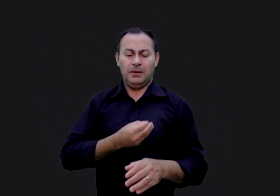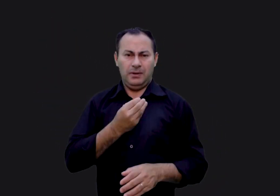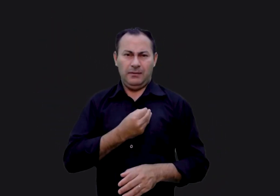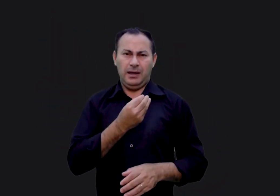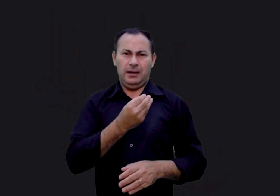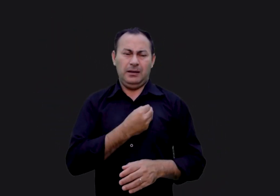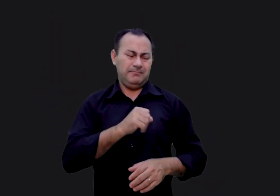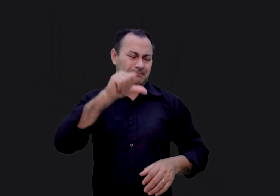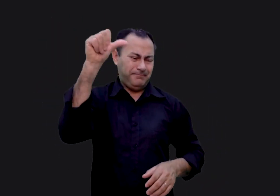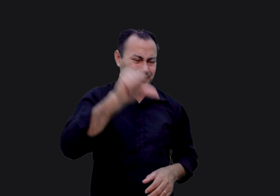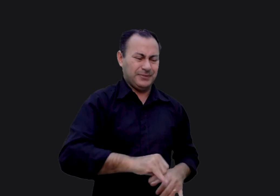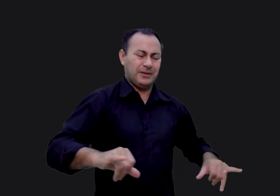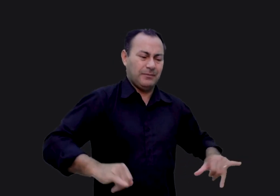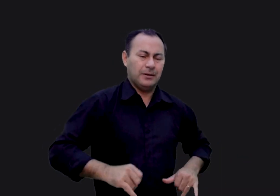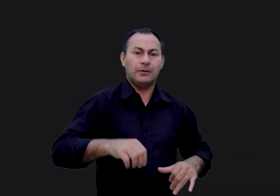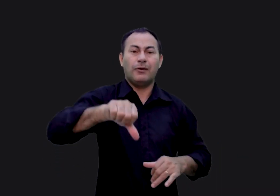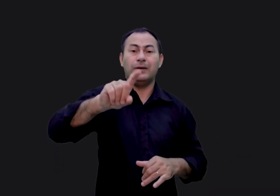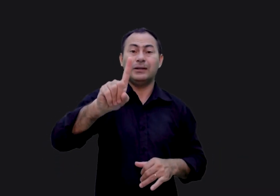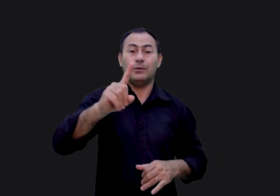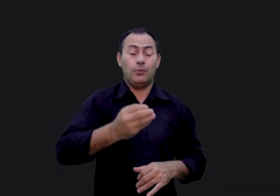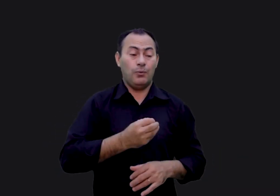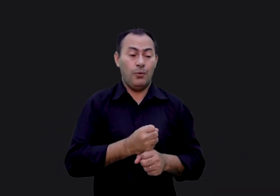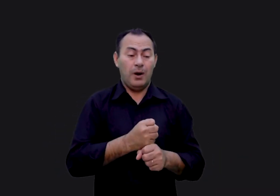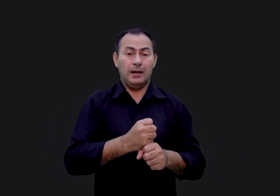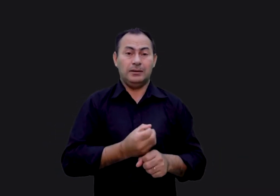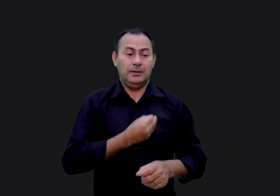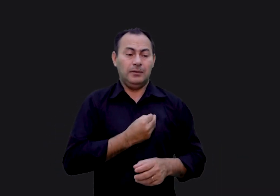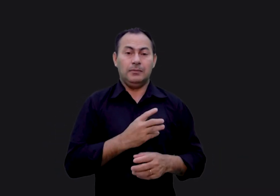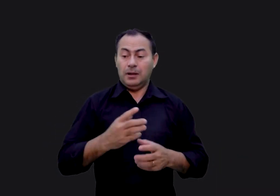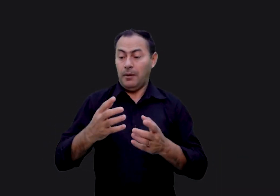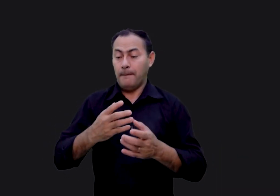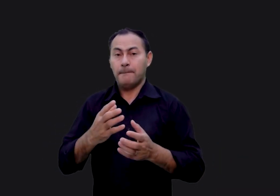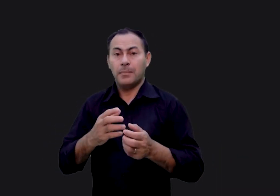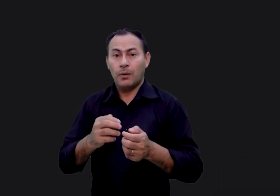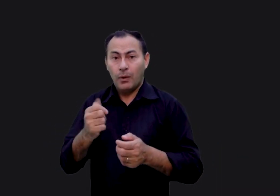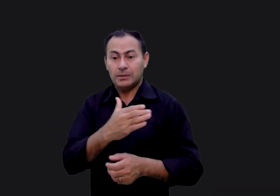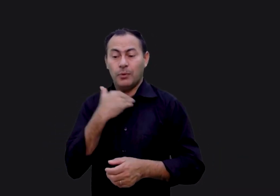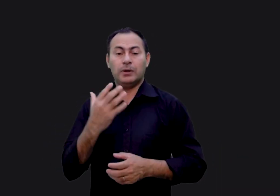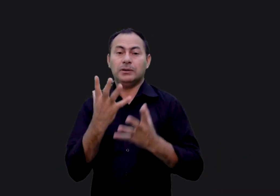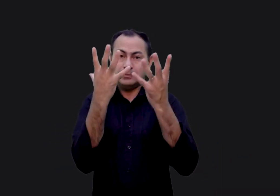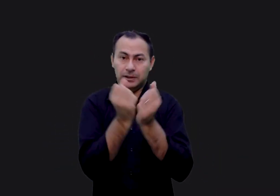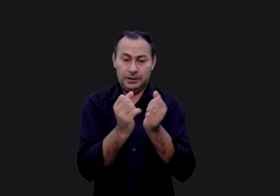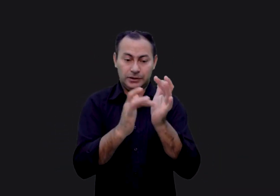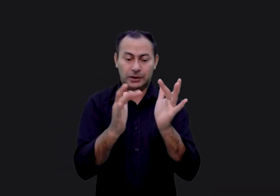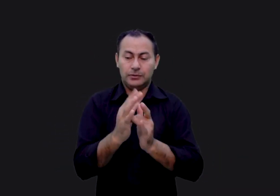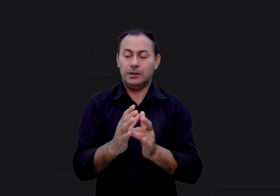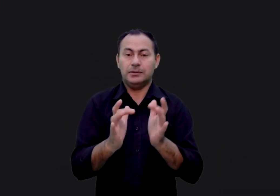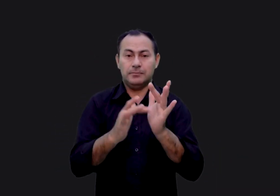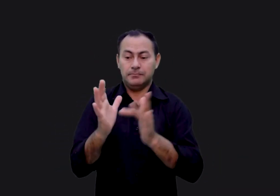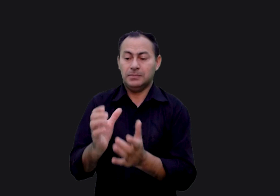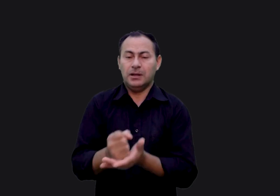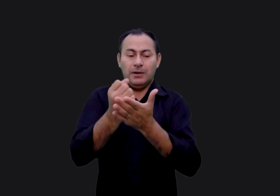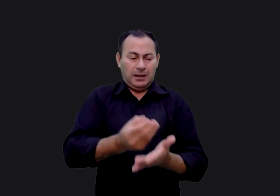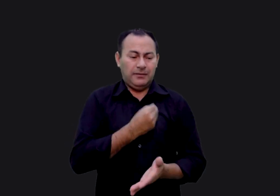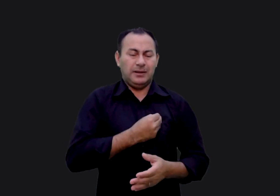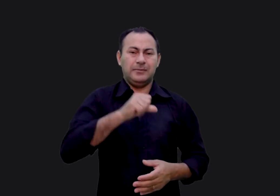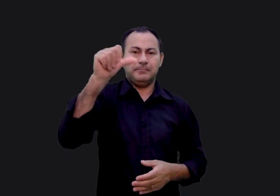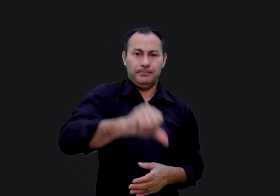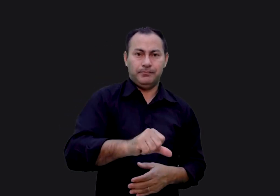Vivi uma vida terrível por 91 anos. No meu leito de morte aceitei Jesus e ele me salvou daquela vida horrível.